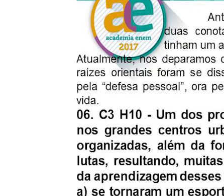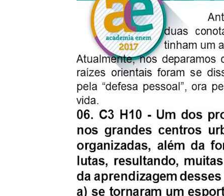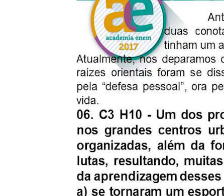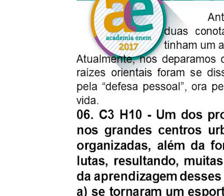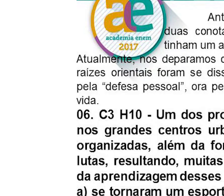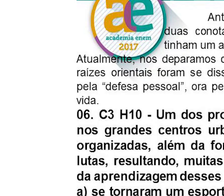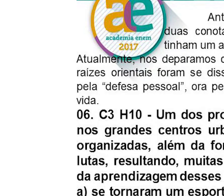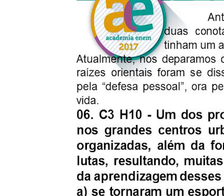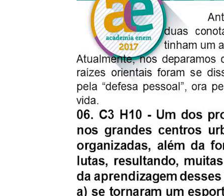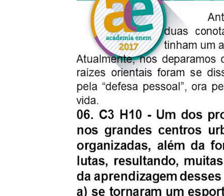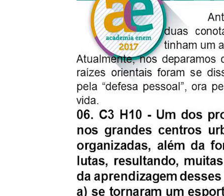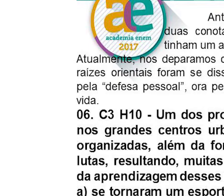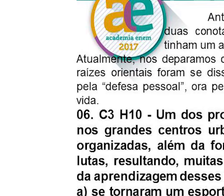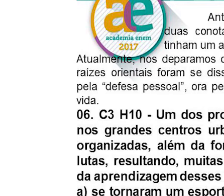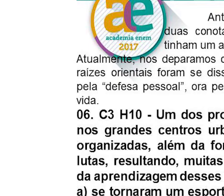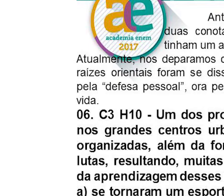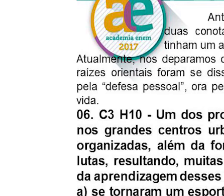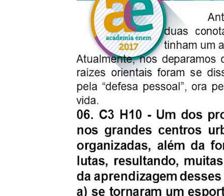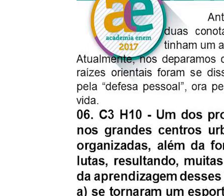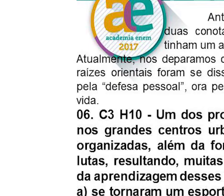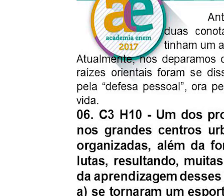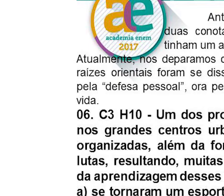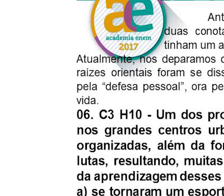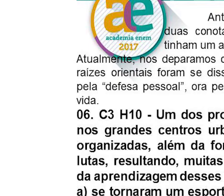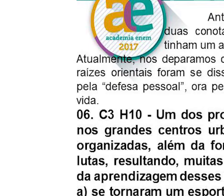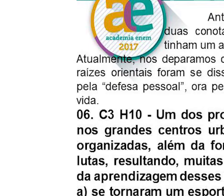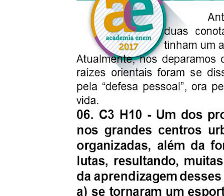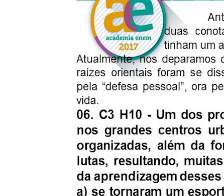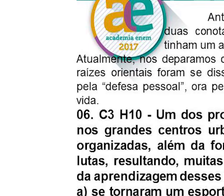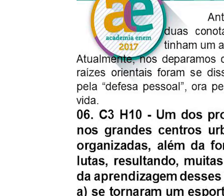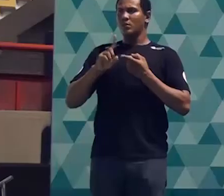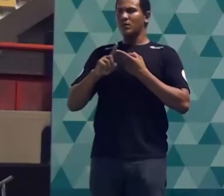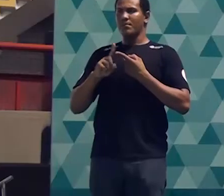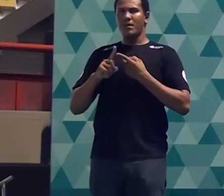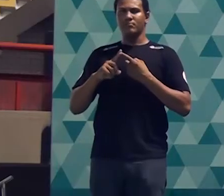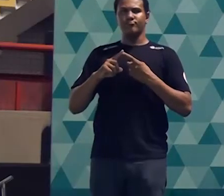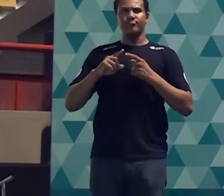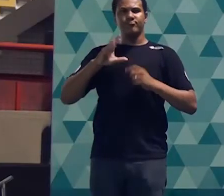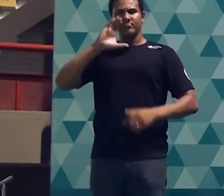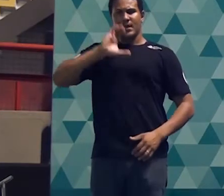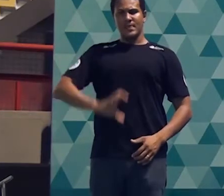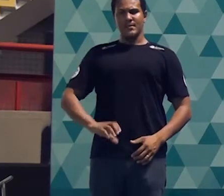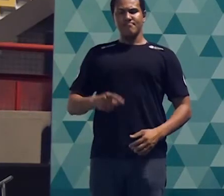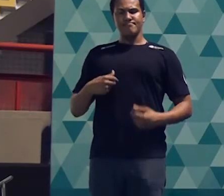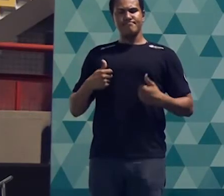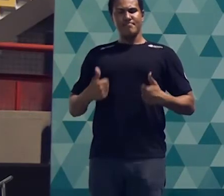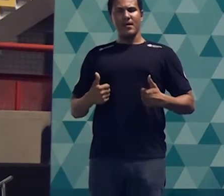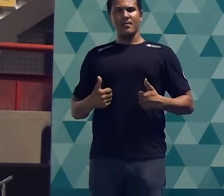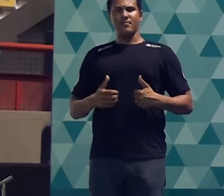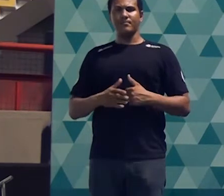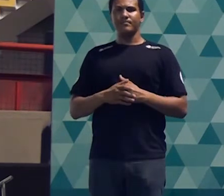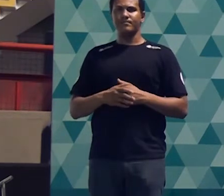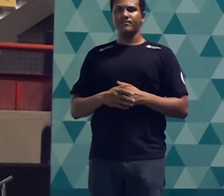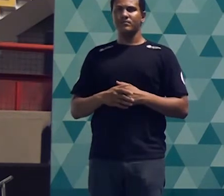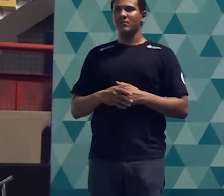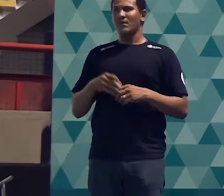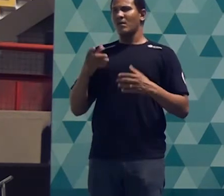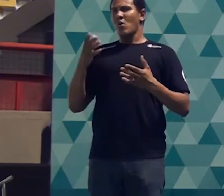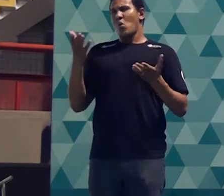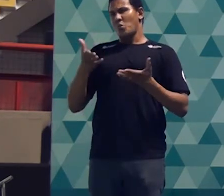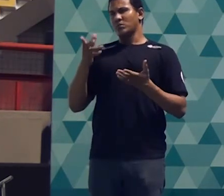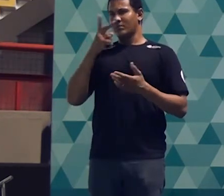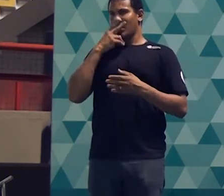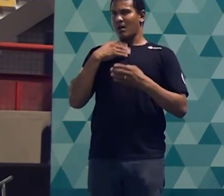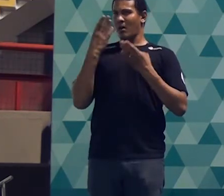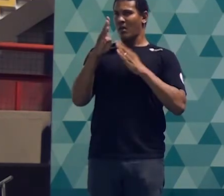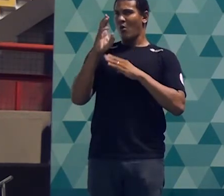o respeito ao outro e a formação do caráter. Hoje em dia, quando você vai fazer um judô, um karatê, você não vai passar aí batendo nos